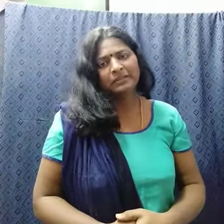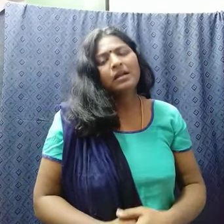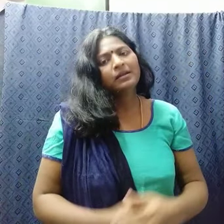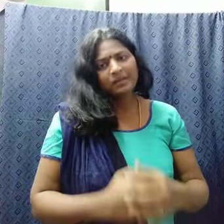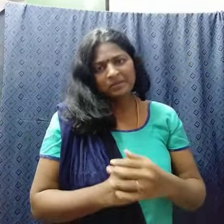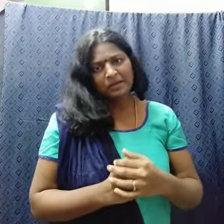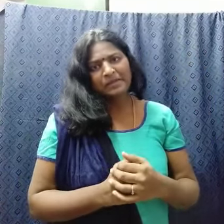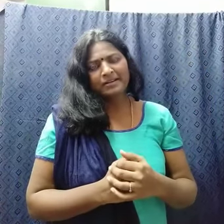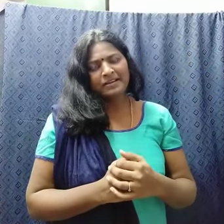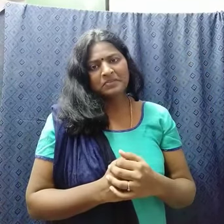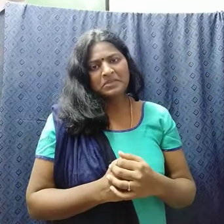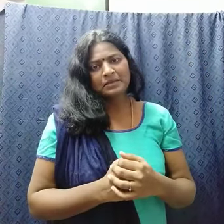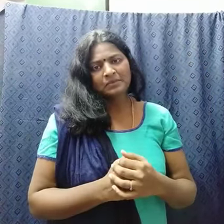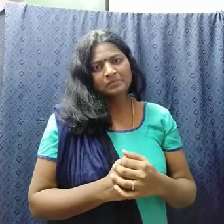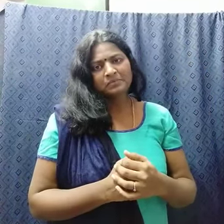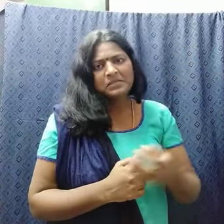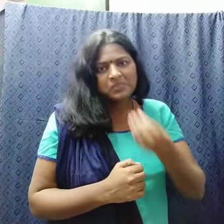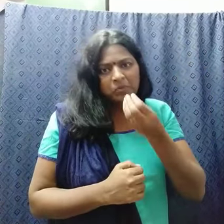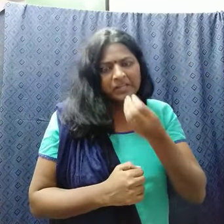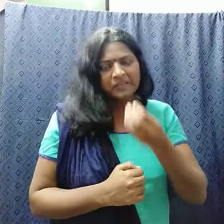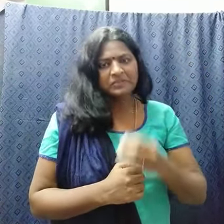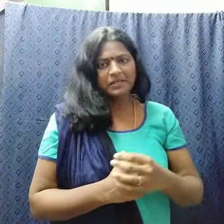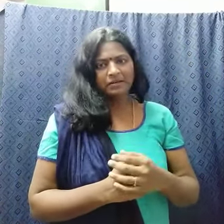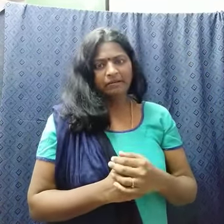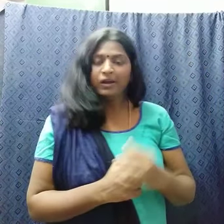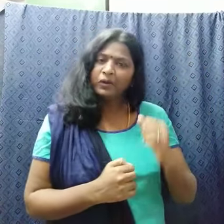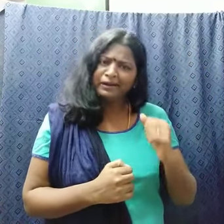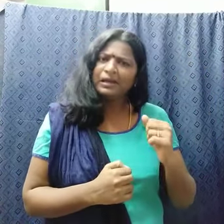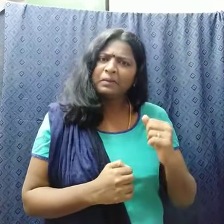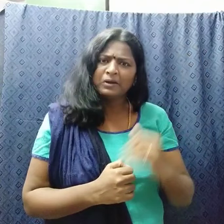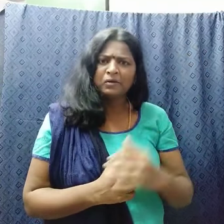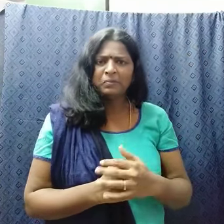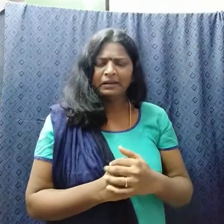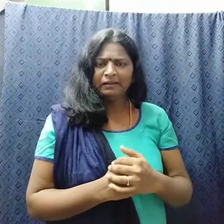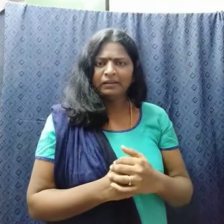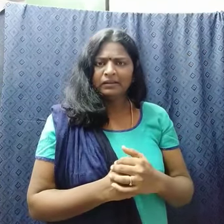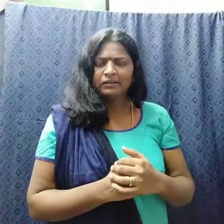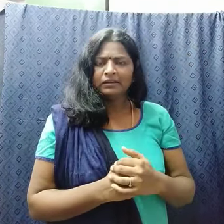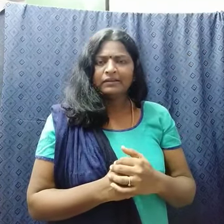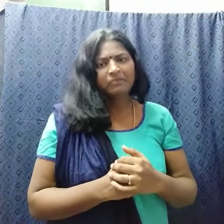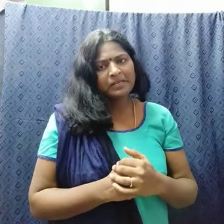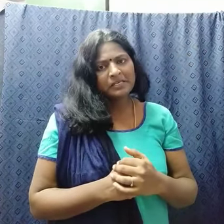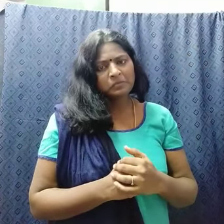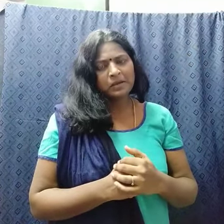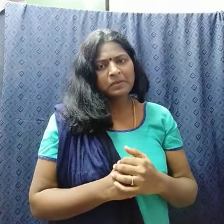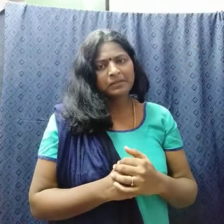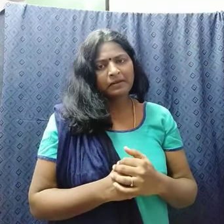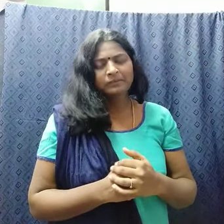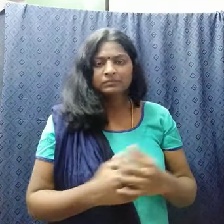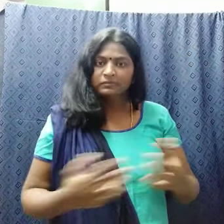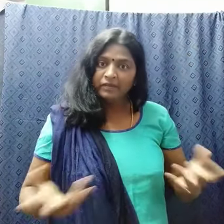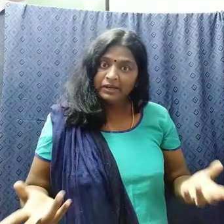நம்ம தமிழ்நாட்டில் வந்து பஞ்சம் பழைக்க வந்திருக்கிறாங்க. அவங்க என்னங்க பாவம் பண்ணாங்க? இந்த வைரஸ் பிராபலத்தால வேலை